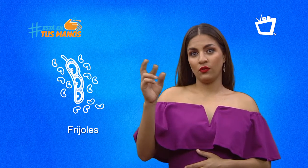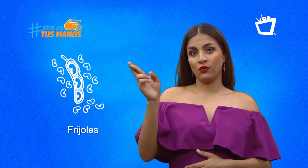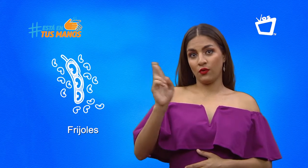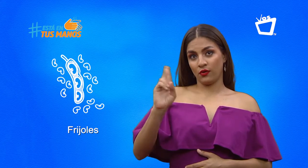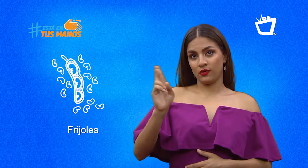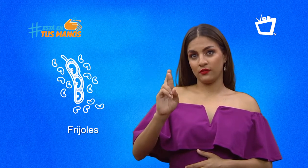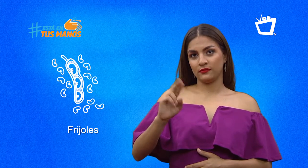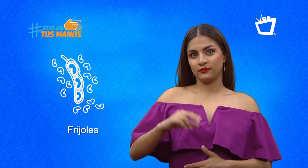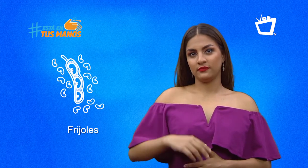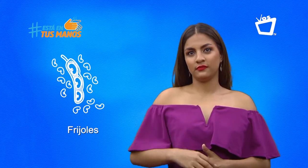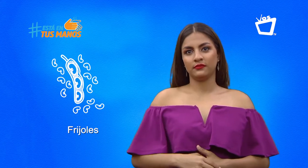frijoles